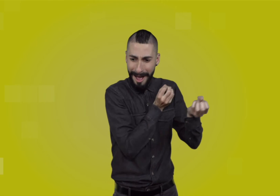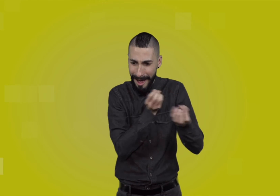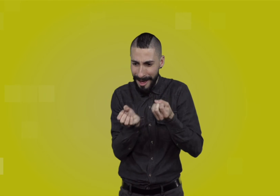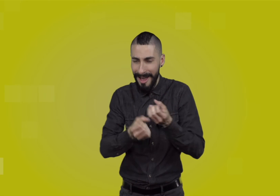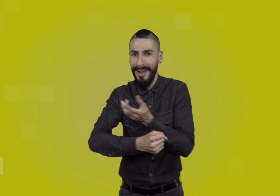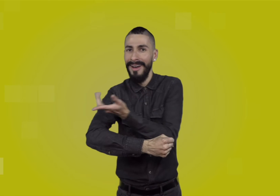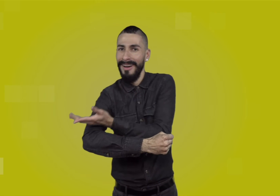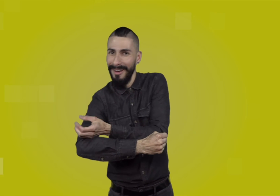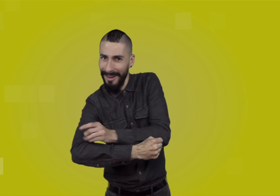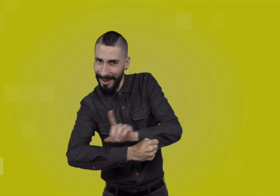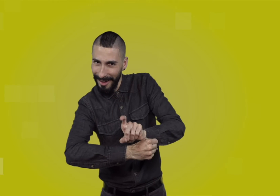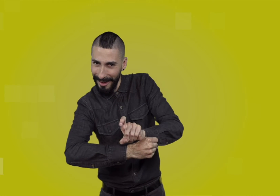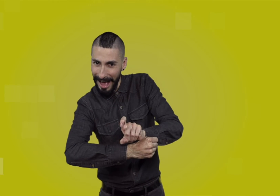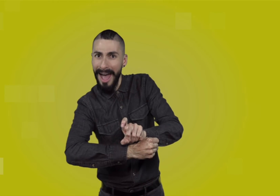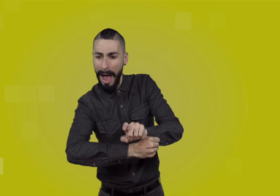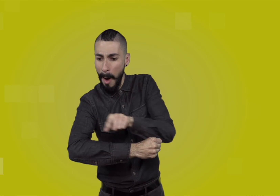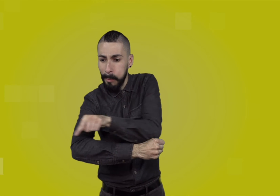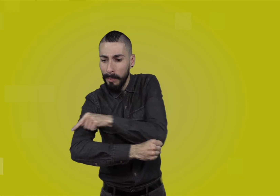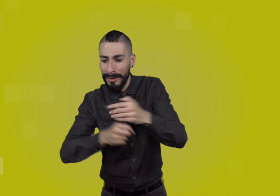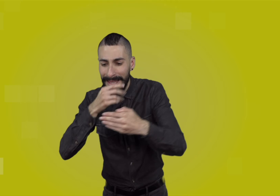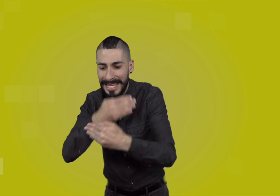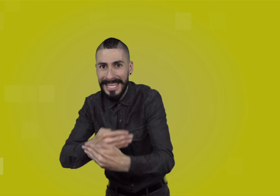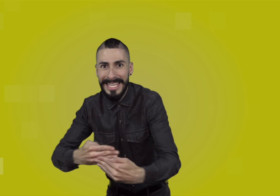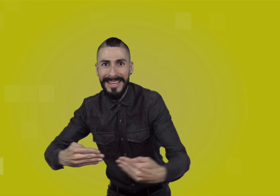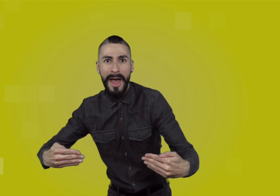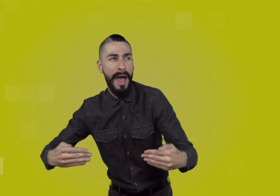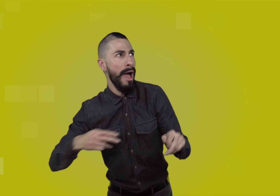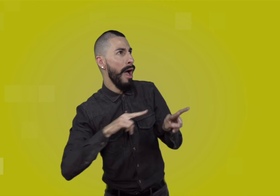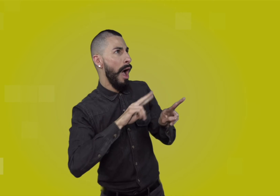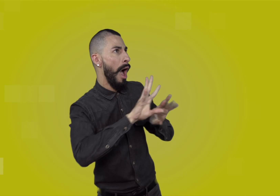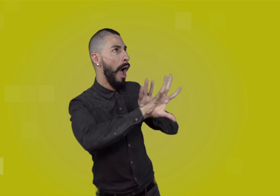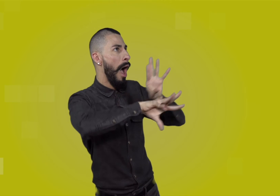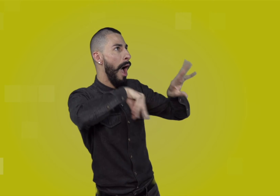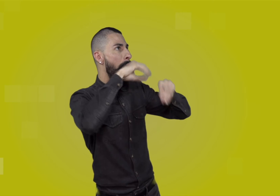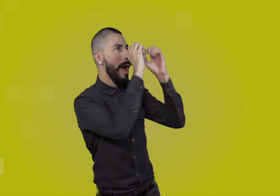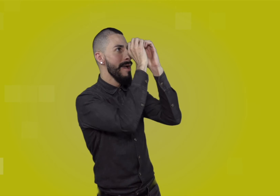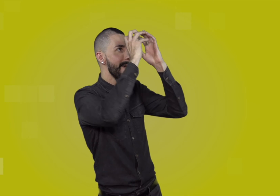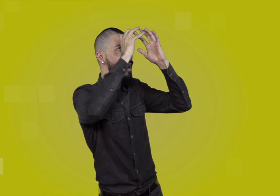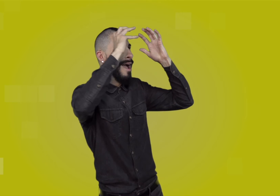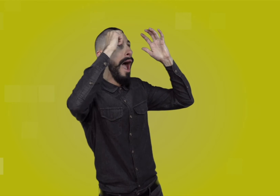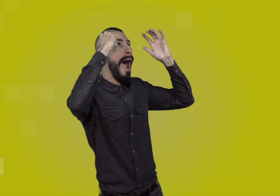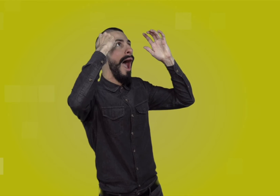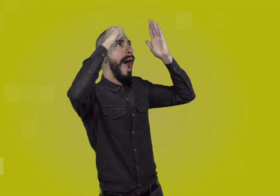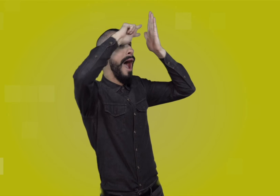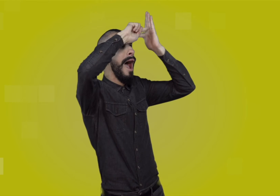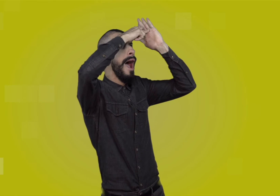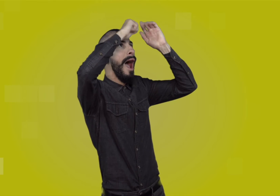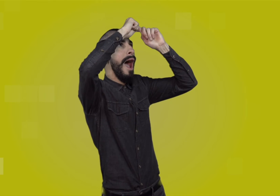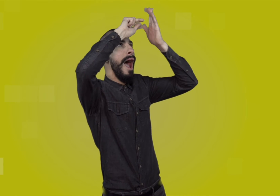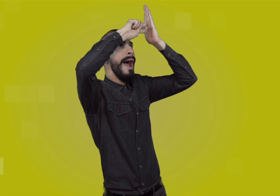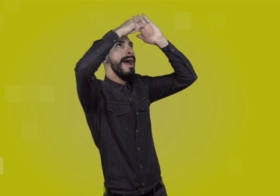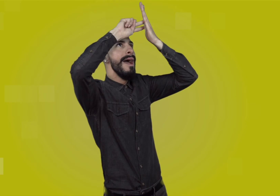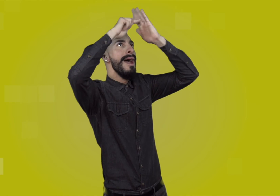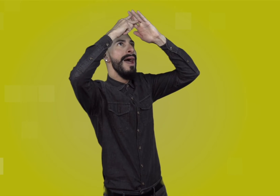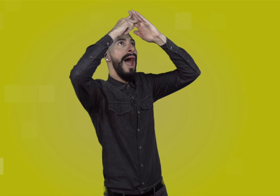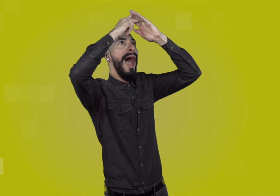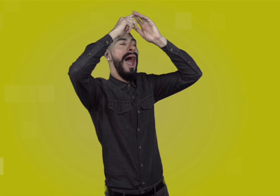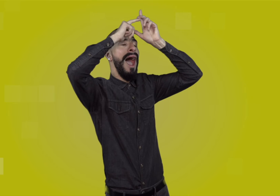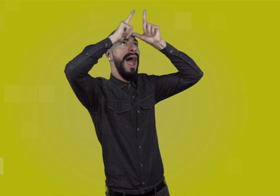infancia, los niños van construyendo nuevos significados. Desarrollan su lengua, su lenguaje y la